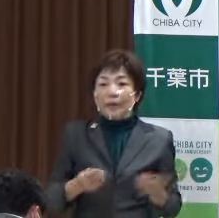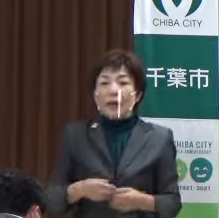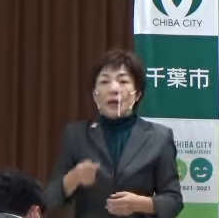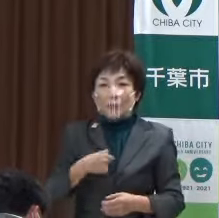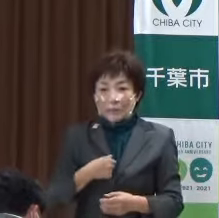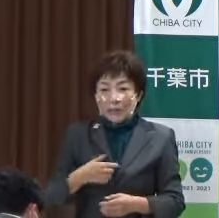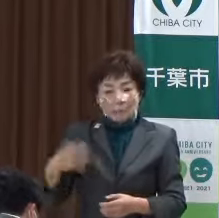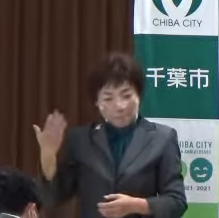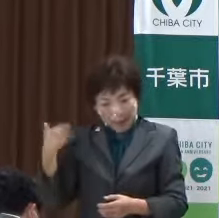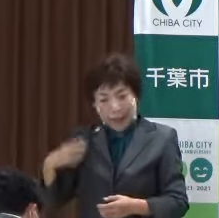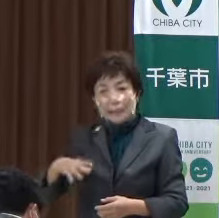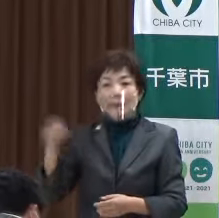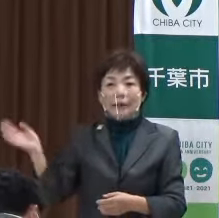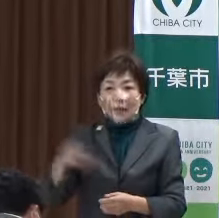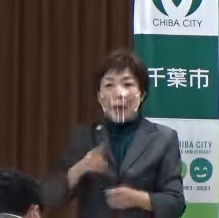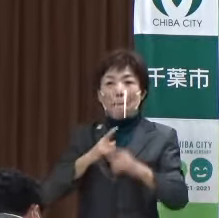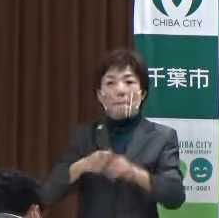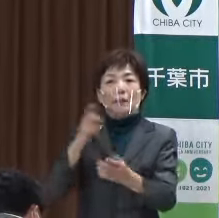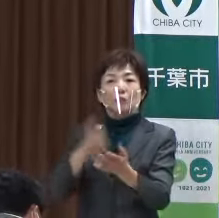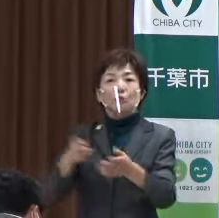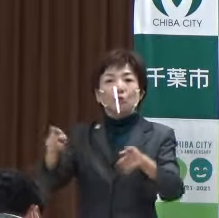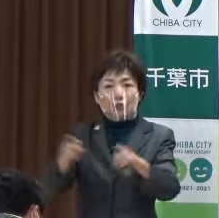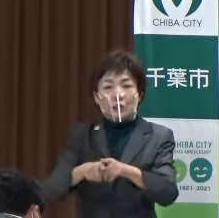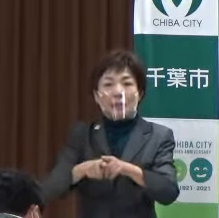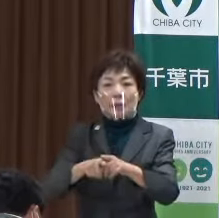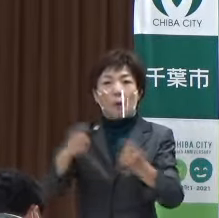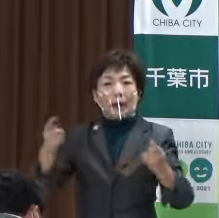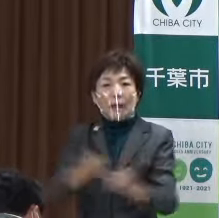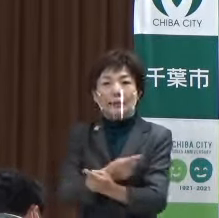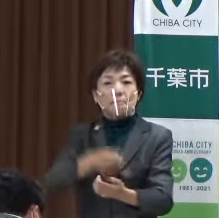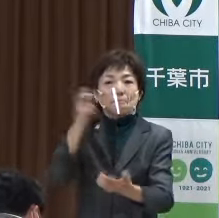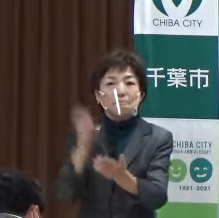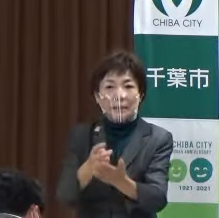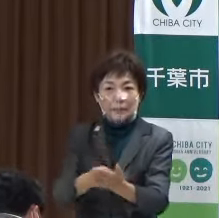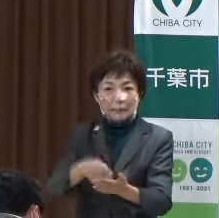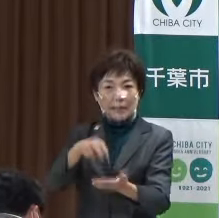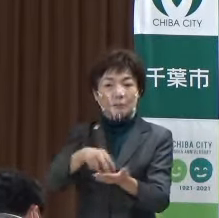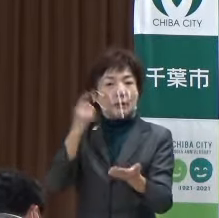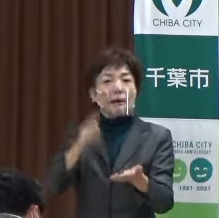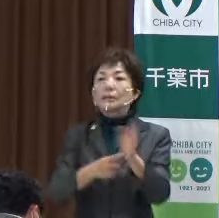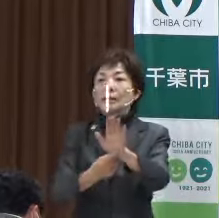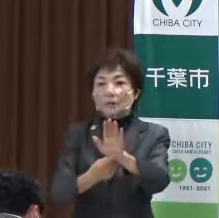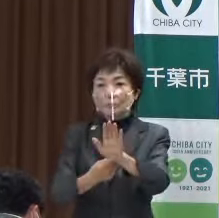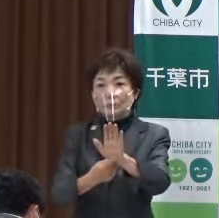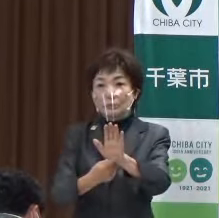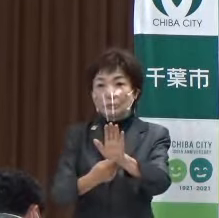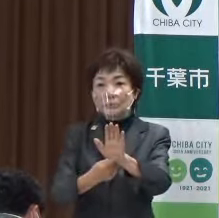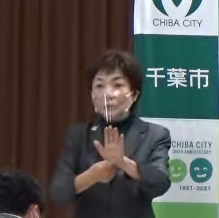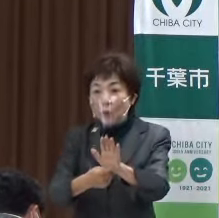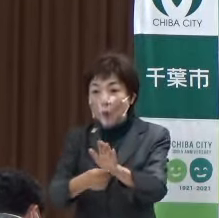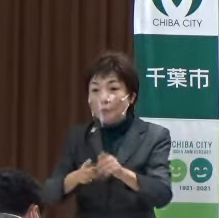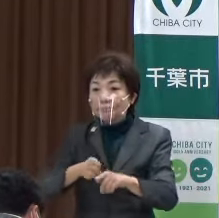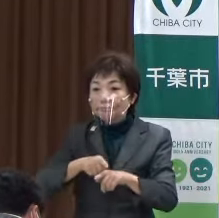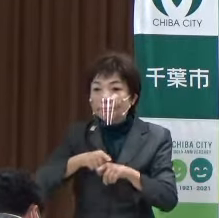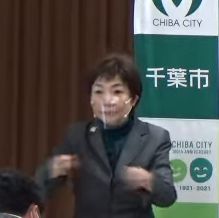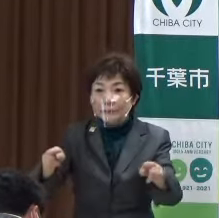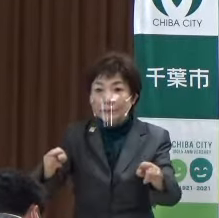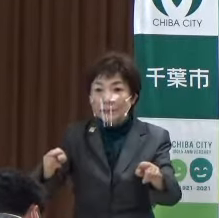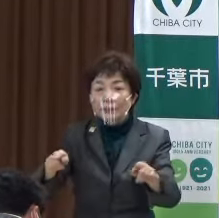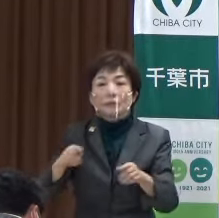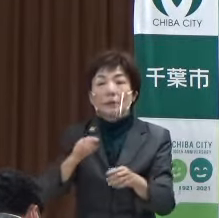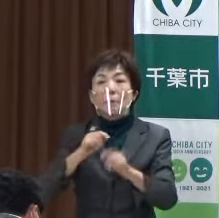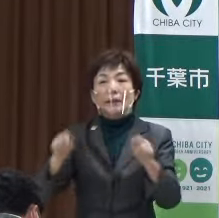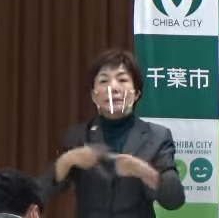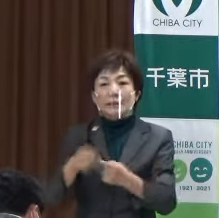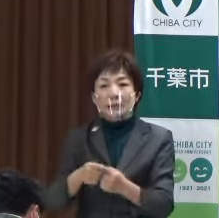罰則付きの体制をしておくべきだという立場です。それを発動するに関